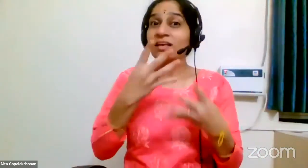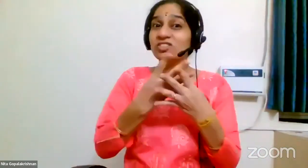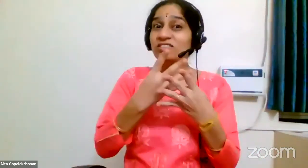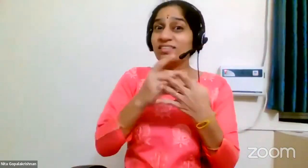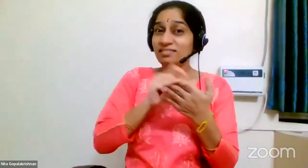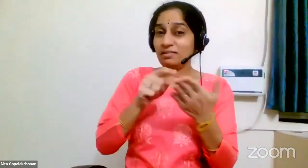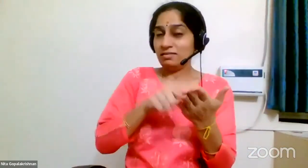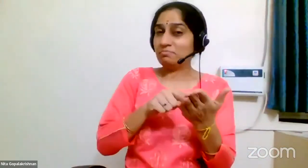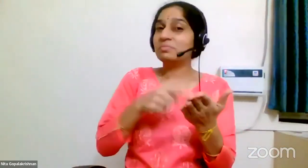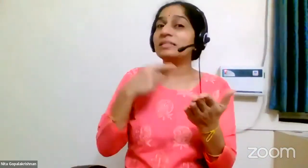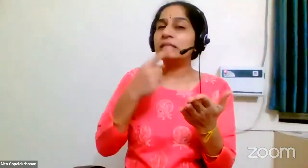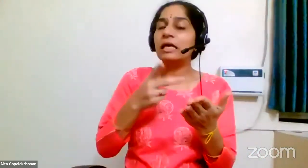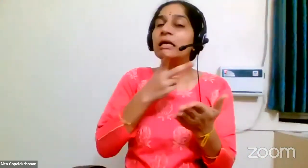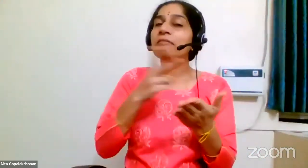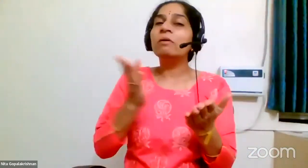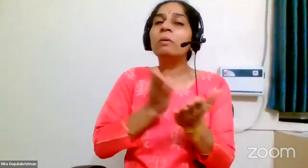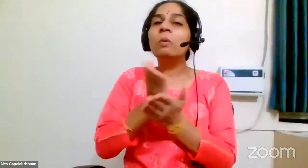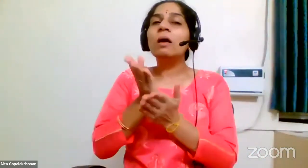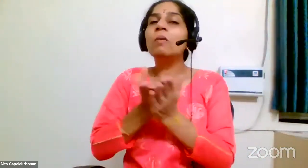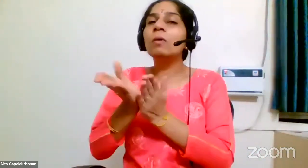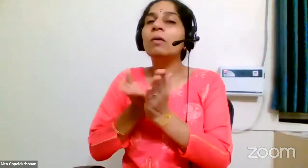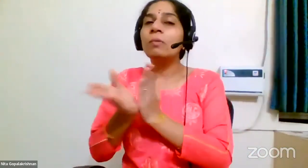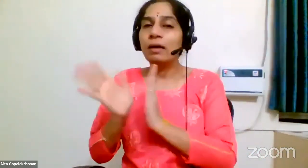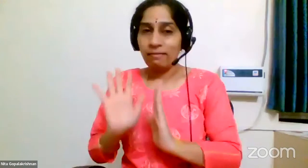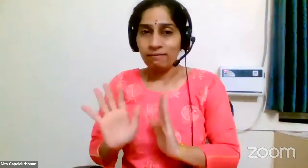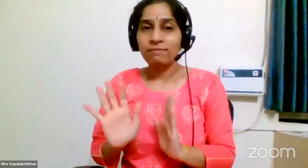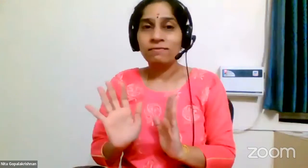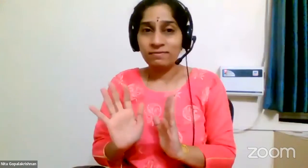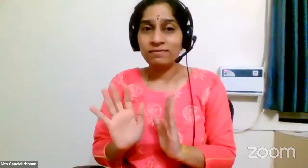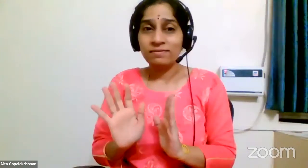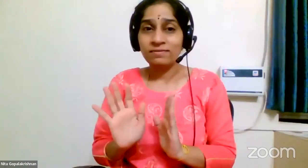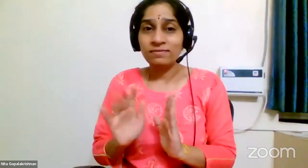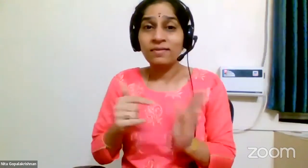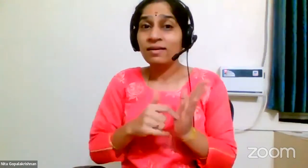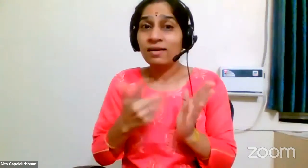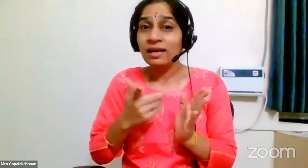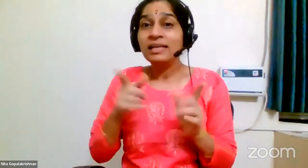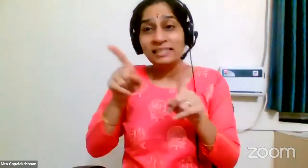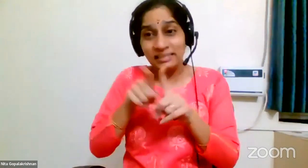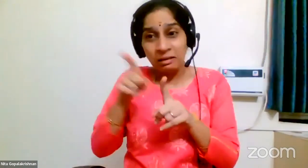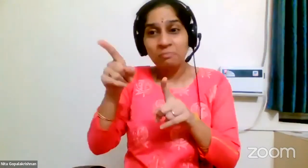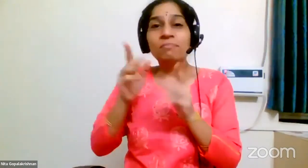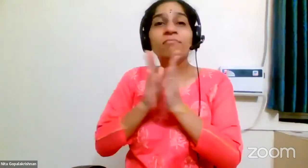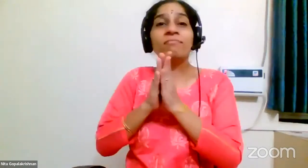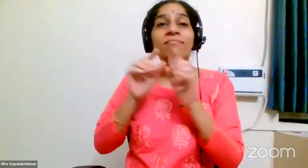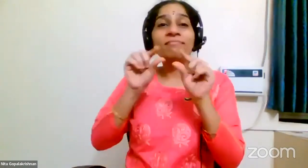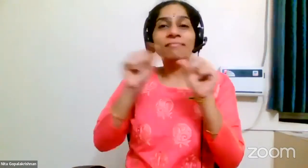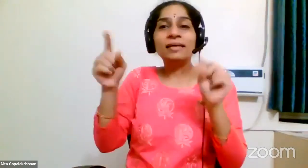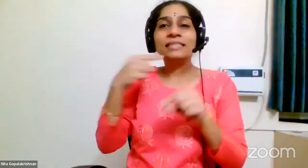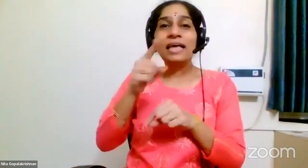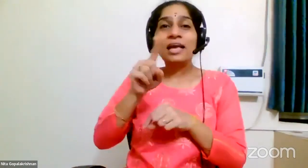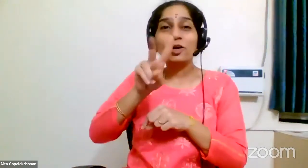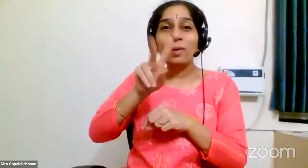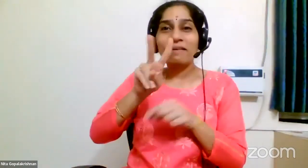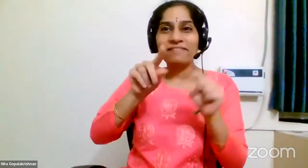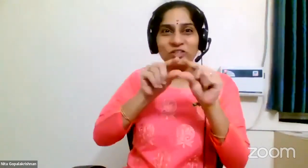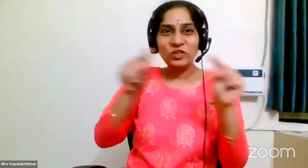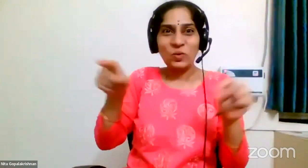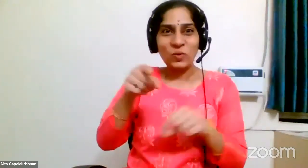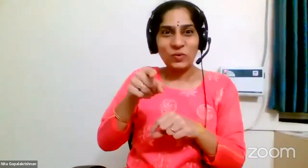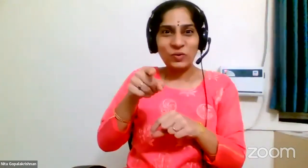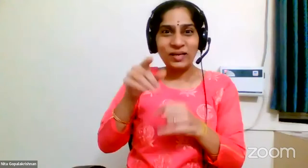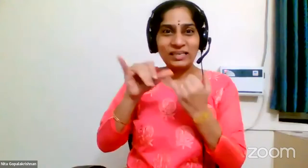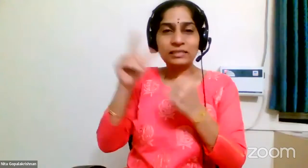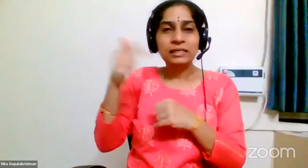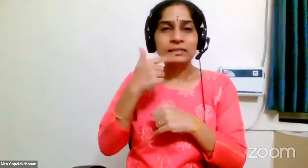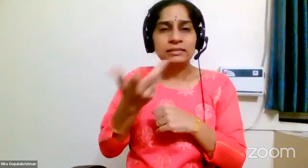और भगवान ये भी कह रहे हैं, भगवान 12वें श्लोक में ये भी कह रहे हैं कि इसमें कोई भी संदेह नहीं है कि ऐसे कर्मों का